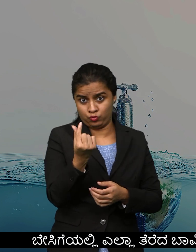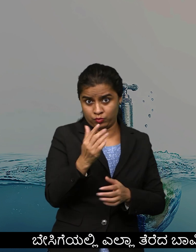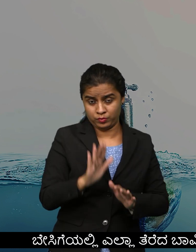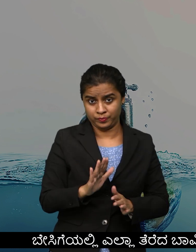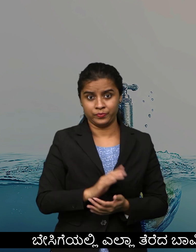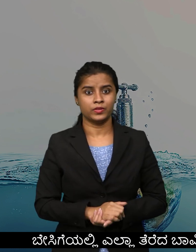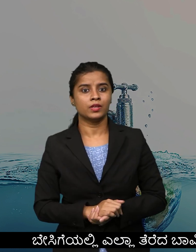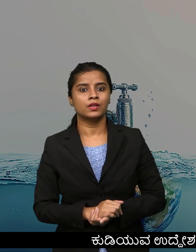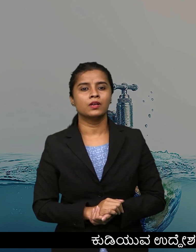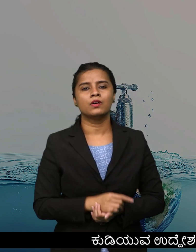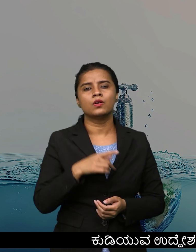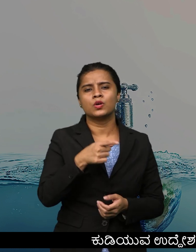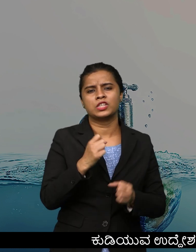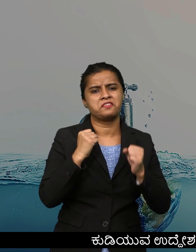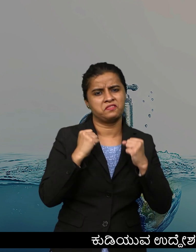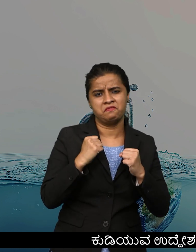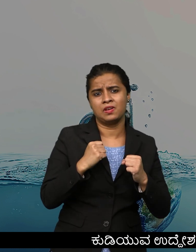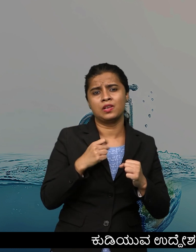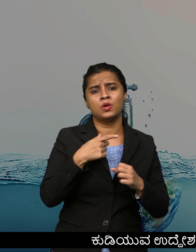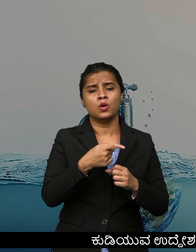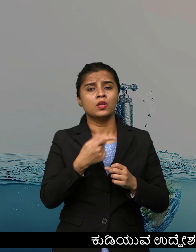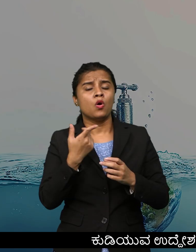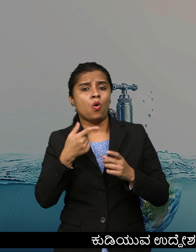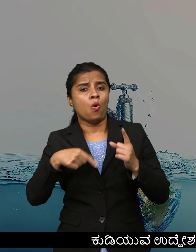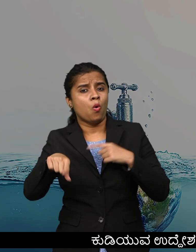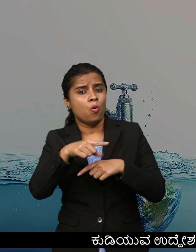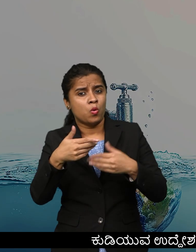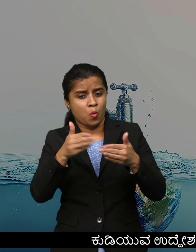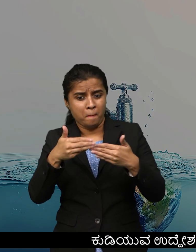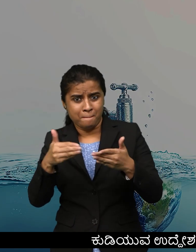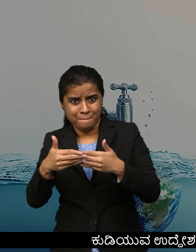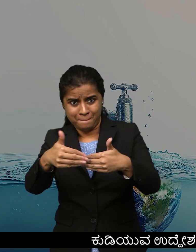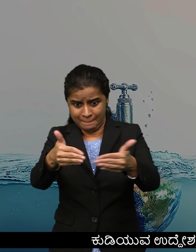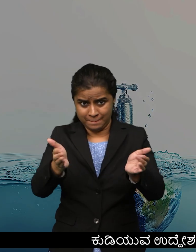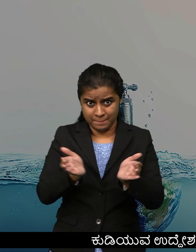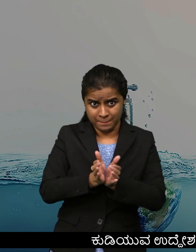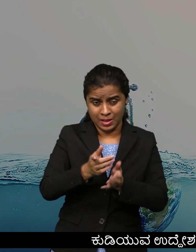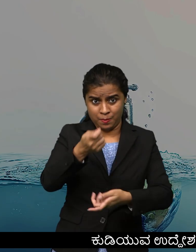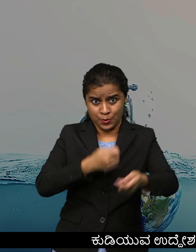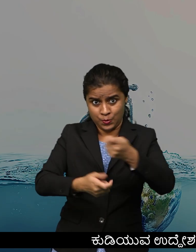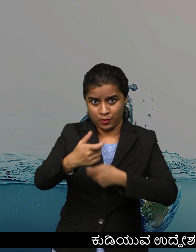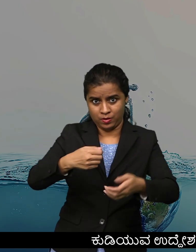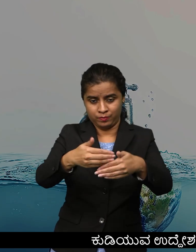ಒಣಗುತ್ತಿದ್ದರಿಂದ ಕುಡಿಯುವ ಉದ್ದೇಶಕ್ಕೂ ನೀರಿನ ಲಭ್ಯತೆ ಕಷ್ಟಕರವಾಗಿತ್ತು.